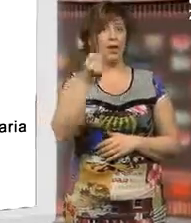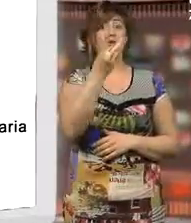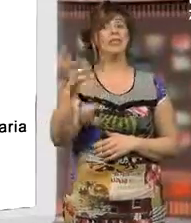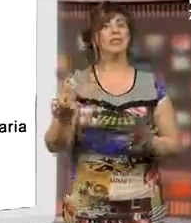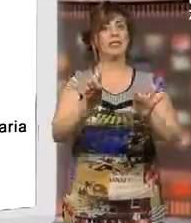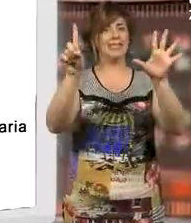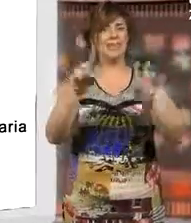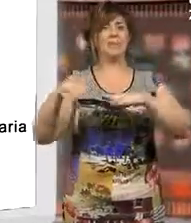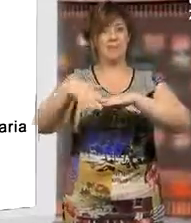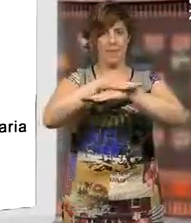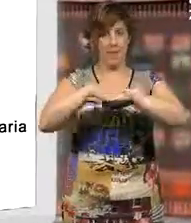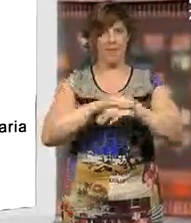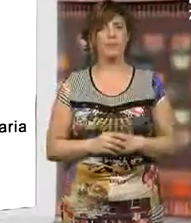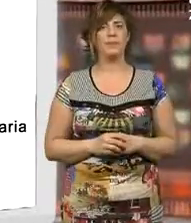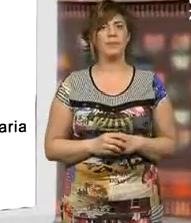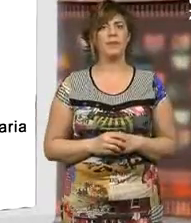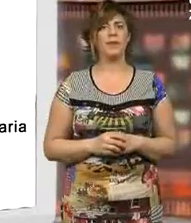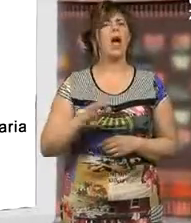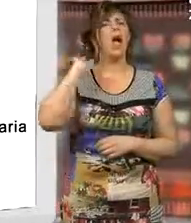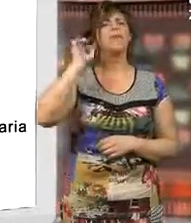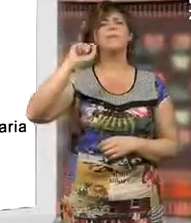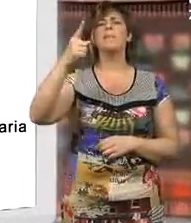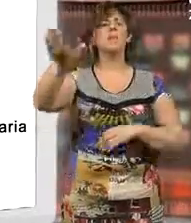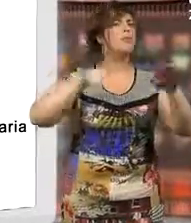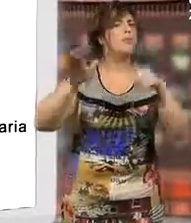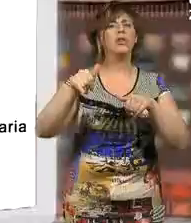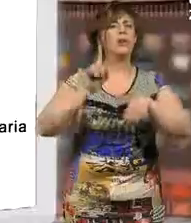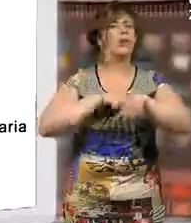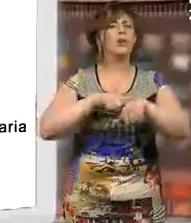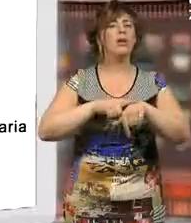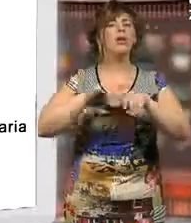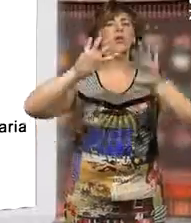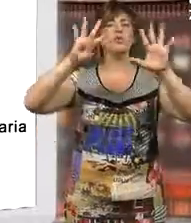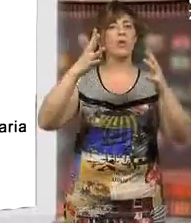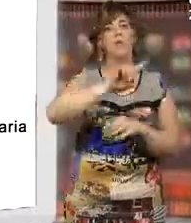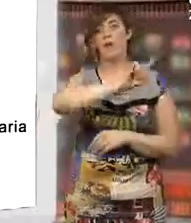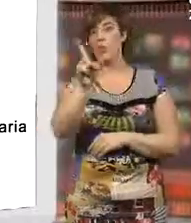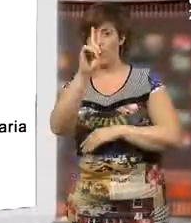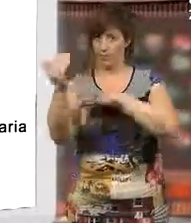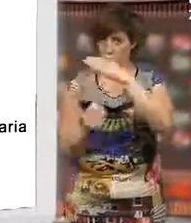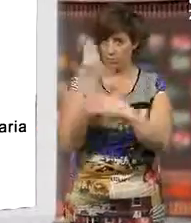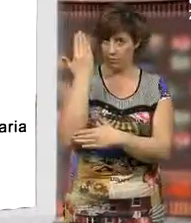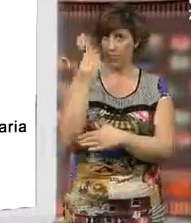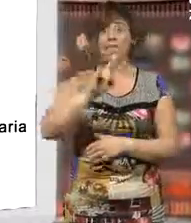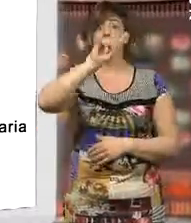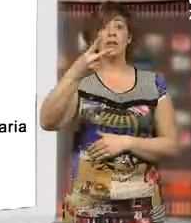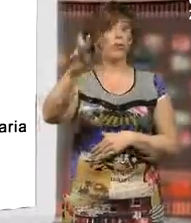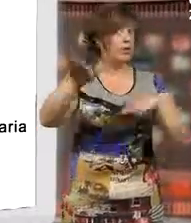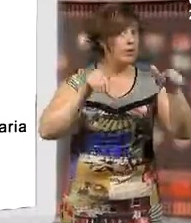primera convocatoria será a las 9:15 de la mañana y la segunda a las 9:45 minutos.